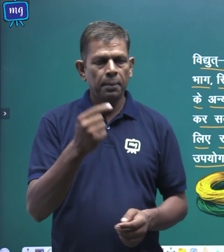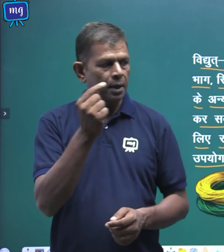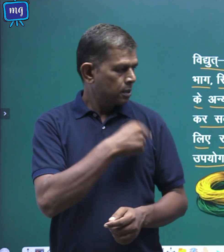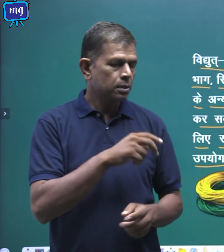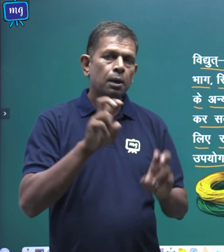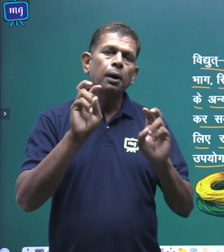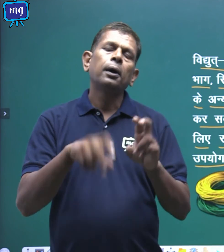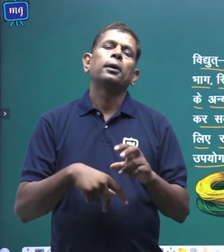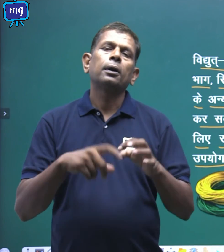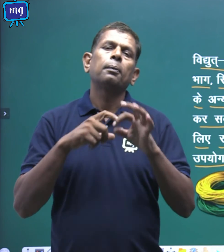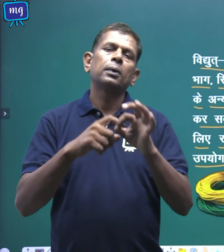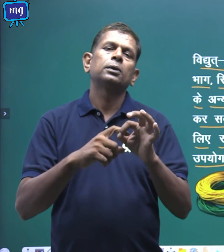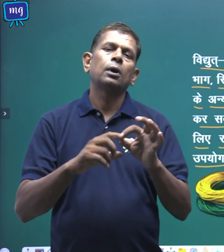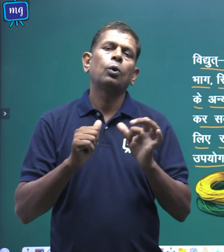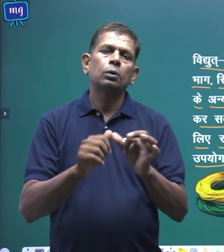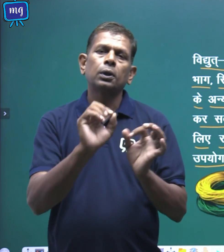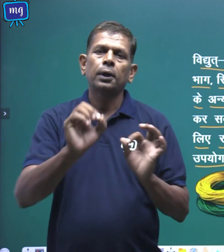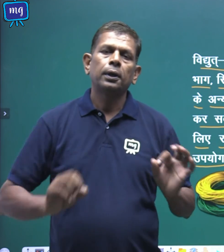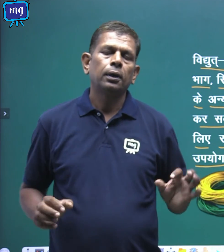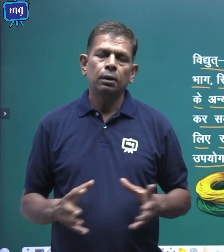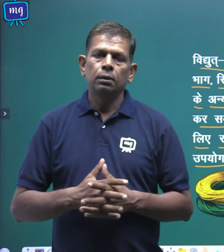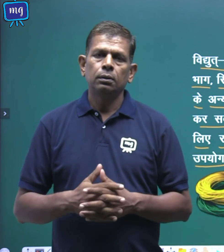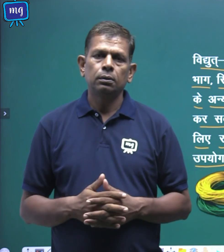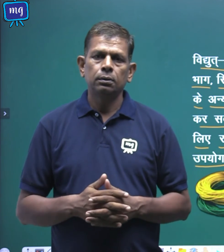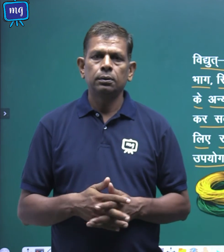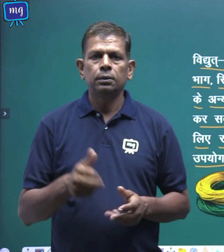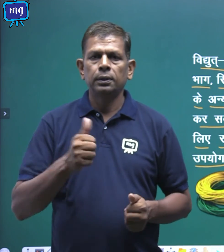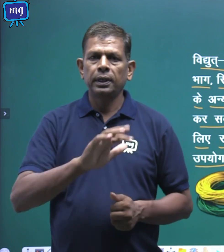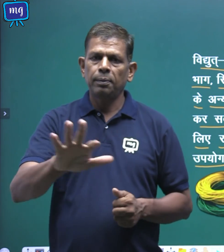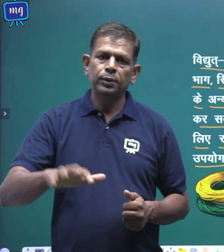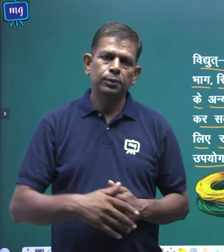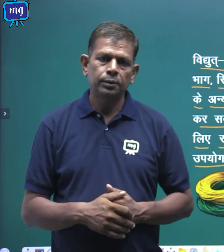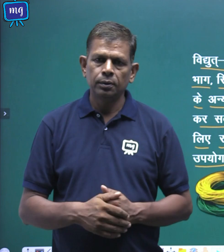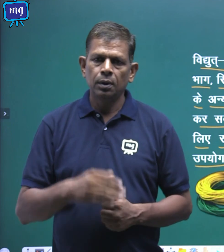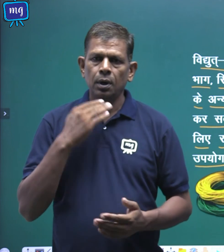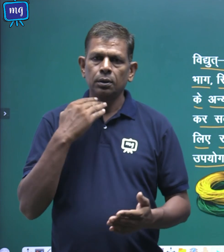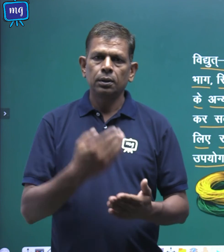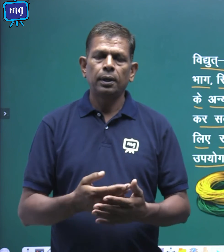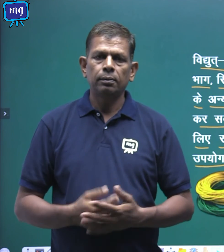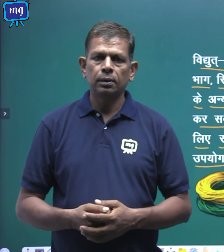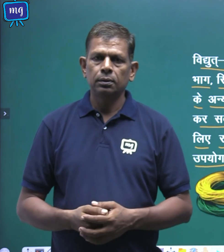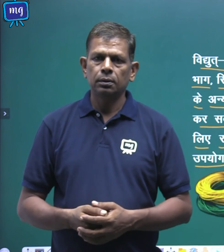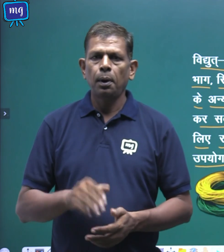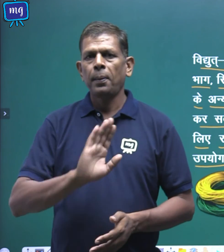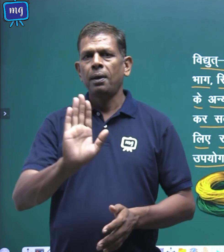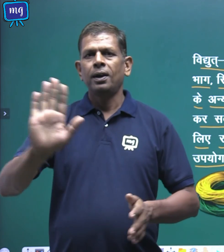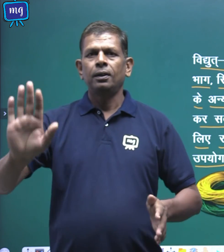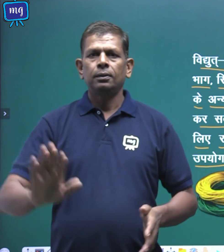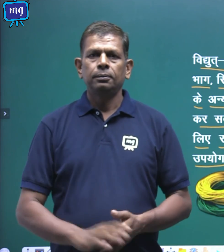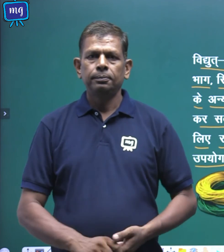करेंगे। ठीक है बच्चों, धन्यवाद, बाय बाय।